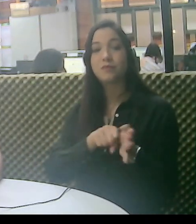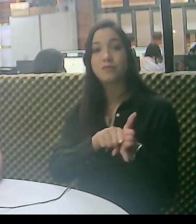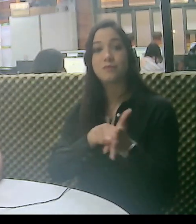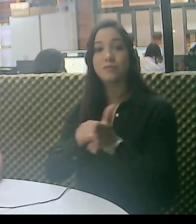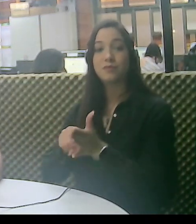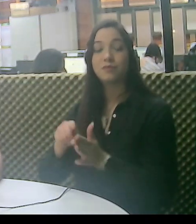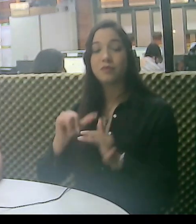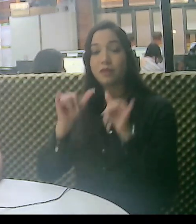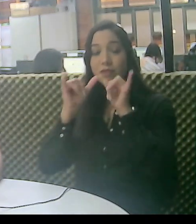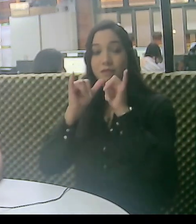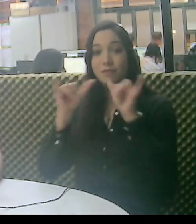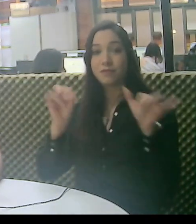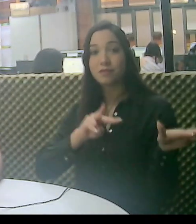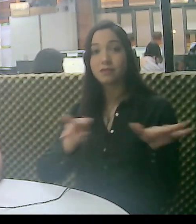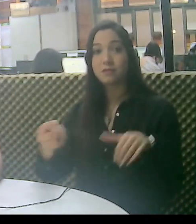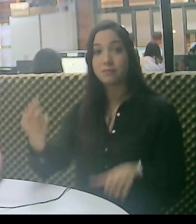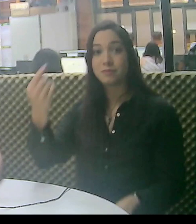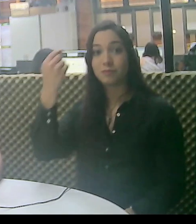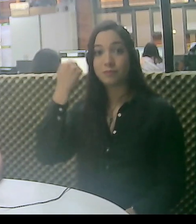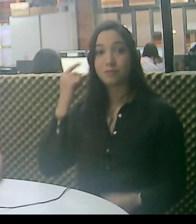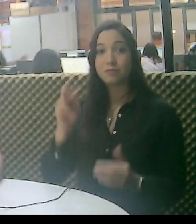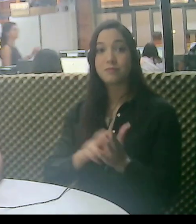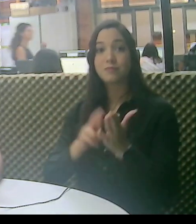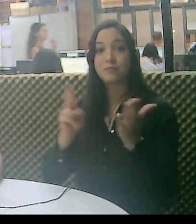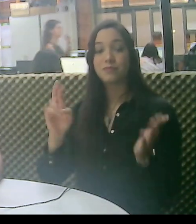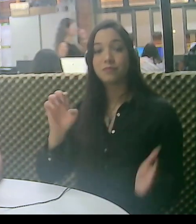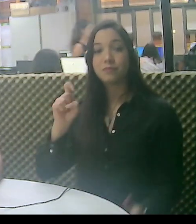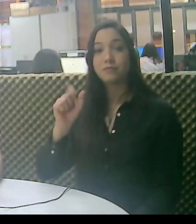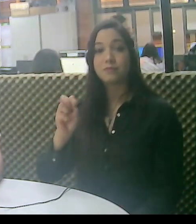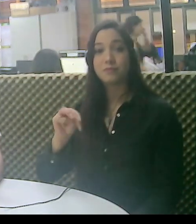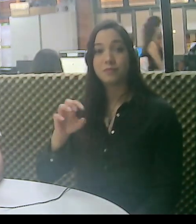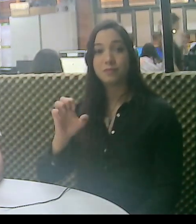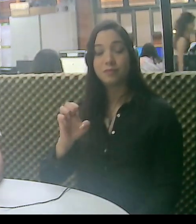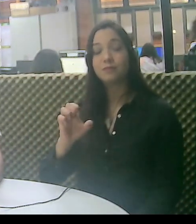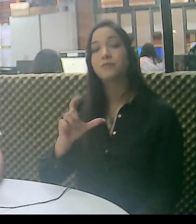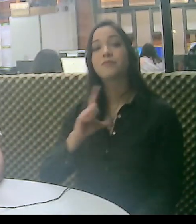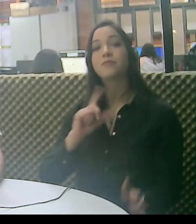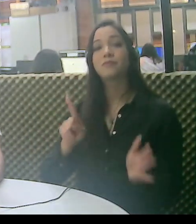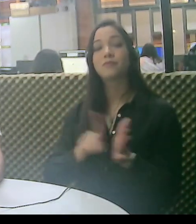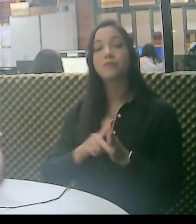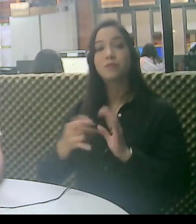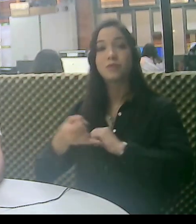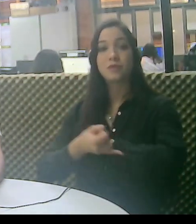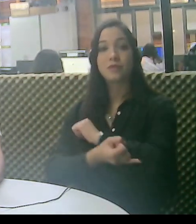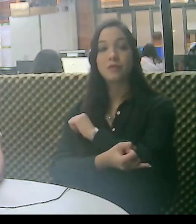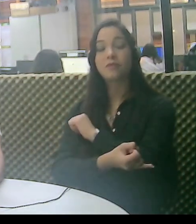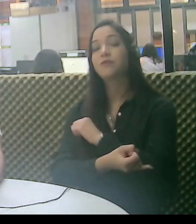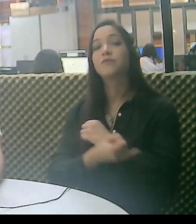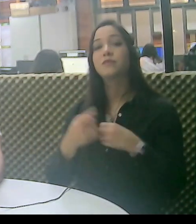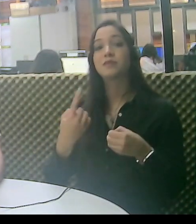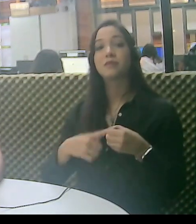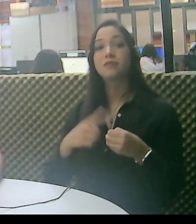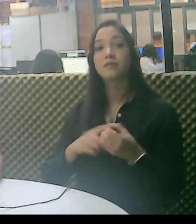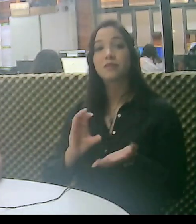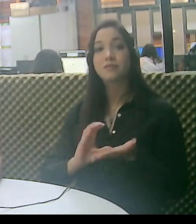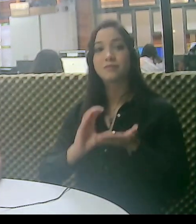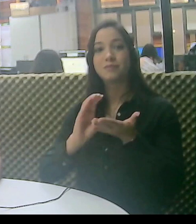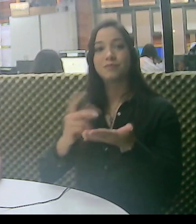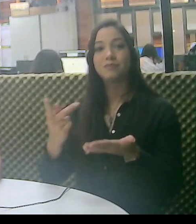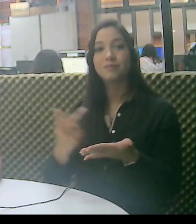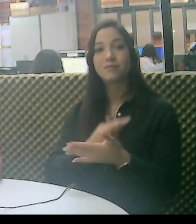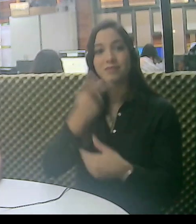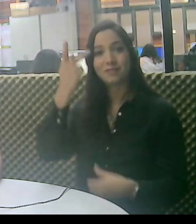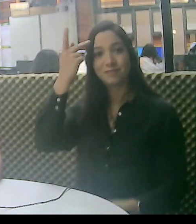foi publicado na última semana pela revista Exame durante o Fórum Infraestrutura, Cidades e Investimentos, que aconteceu na cidade de